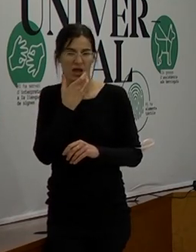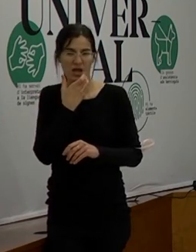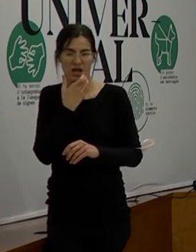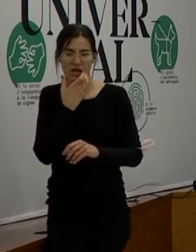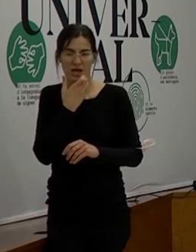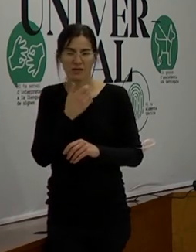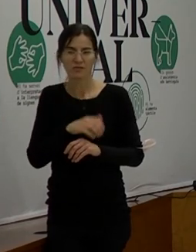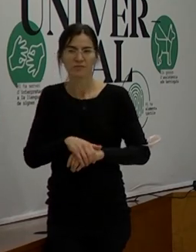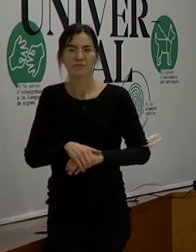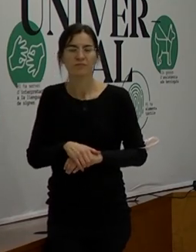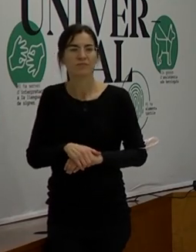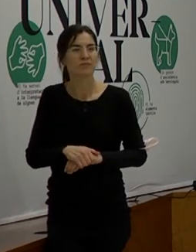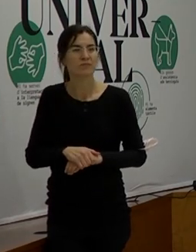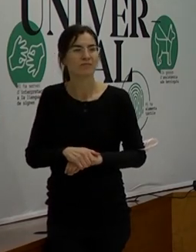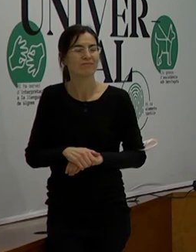Bueno.